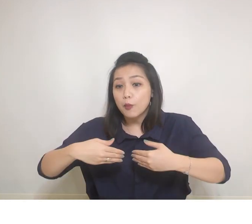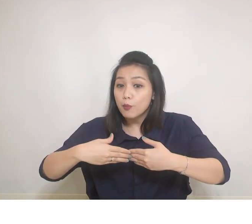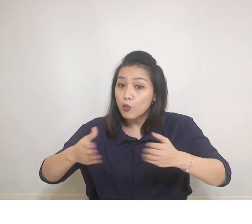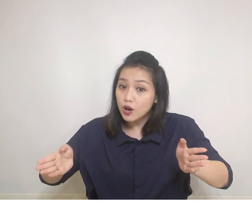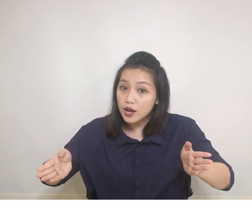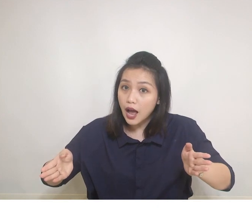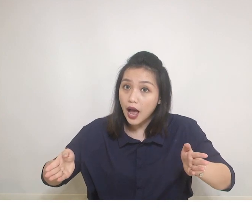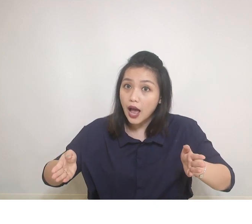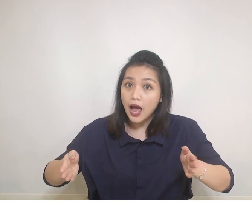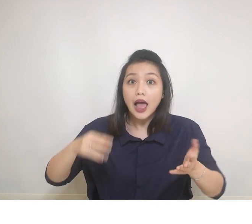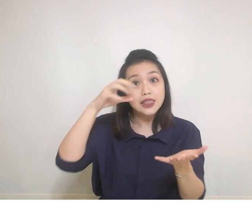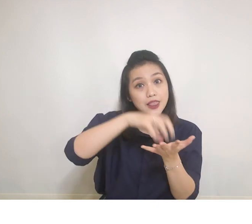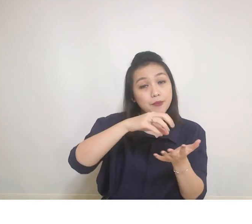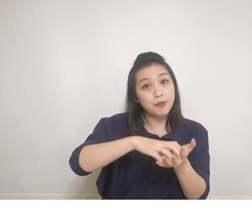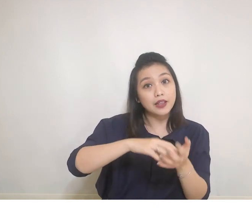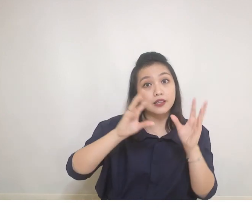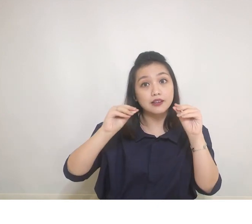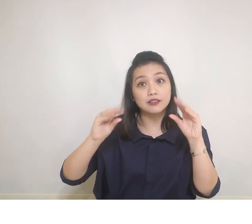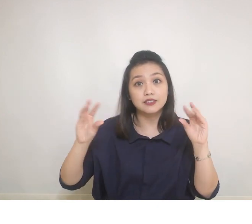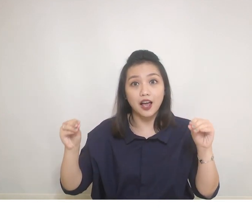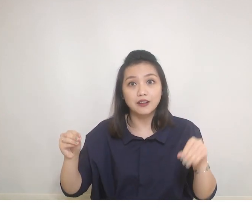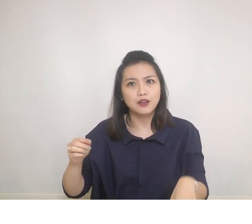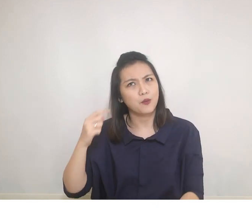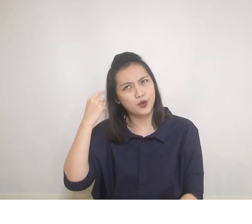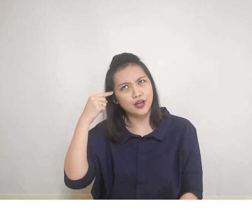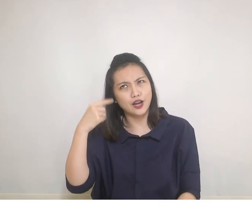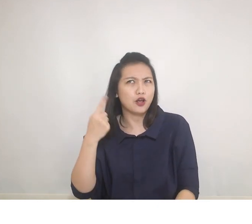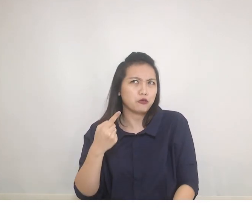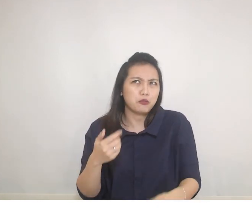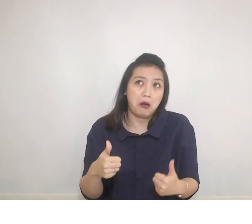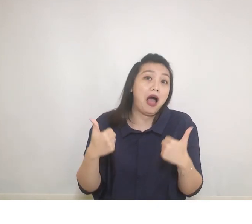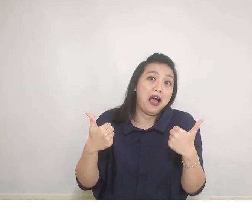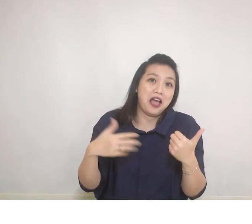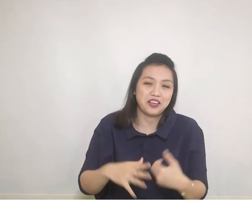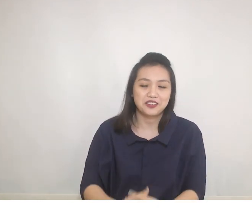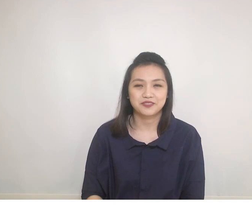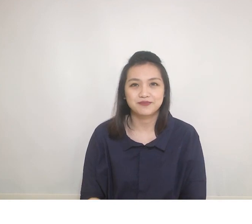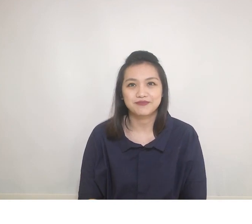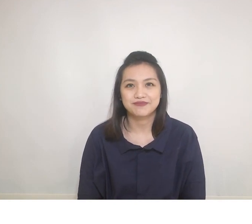kerja. Jadi mulia pikirannya itu ya, mestinya ya, karena di satu sisi